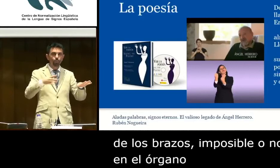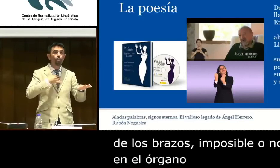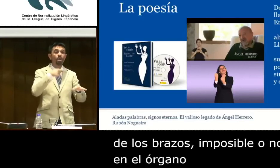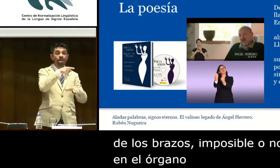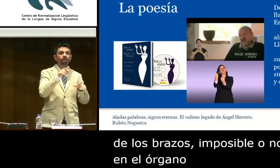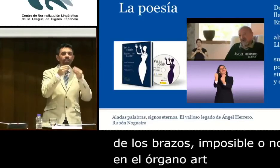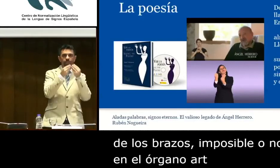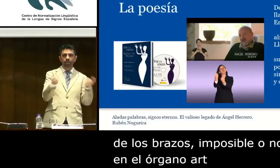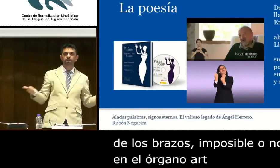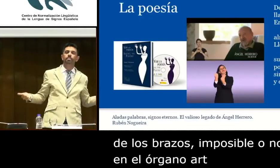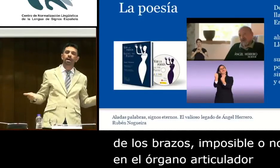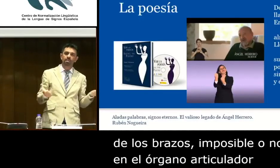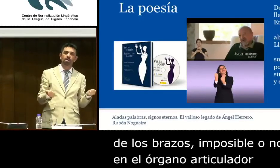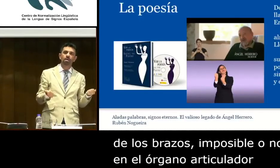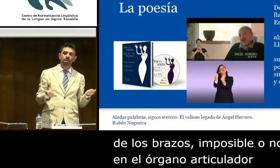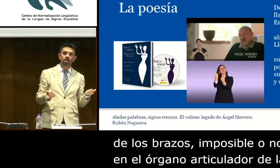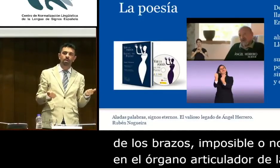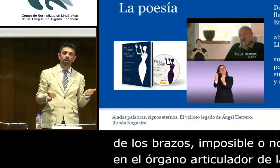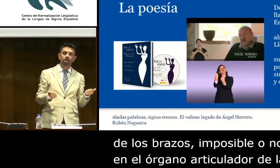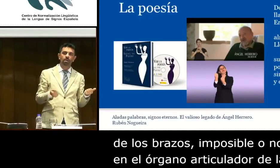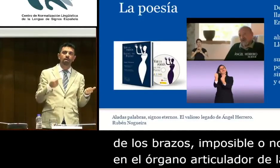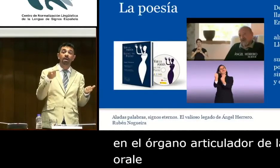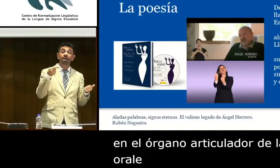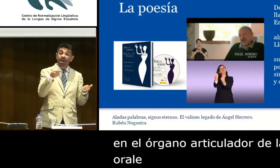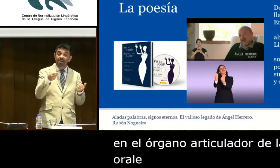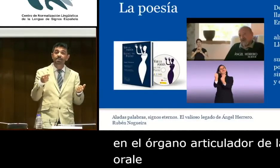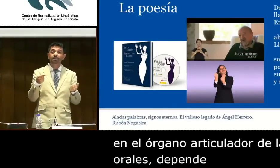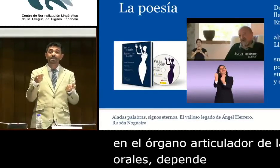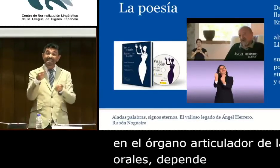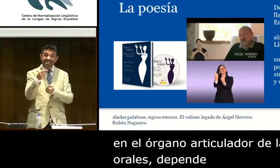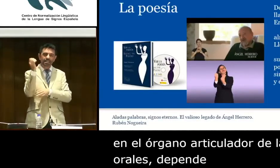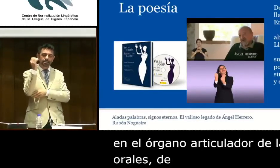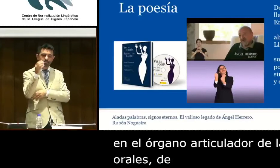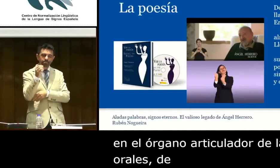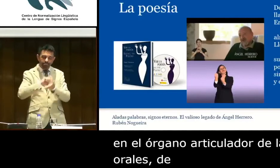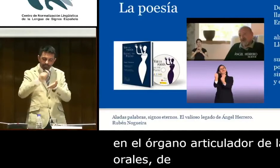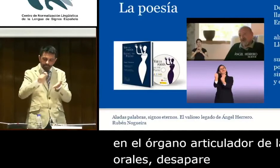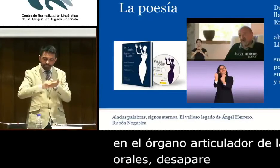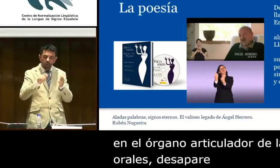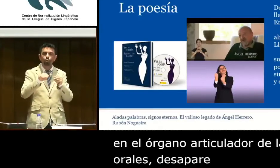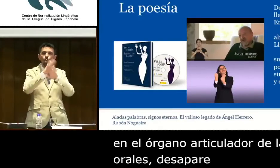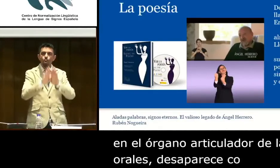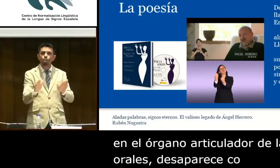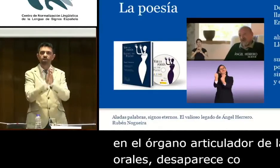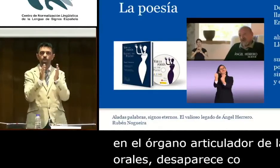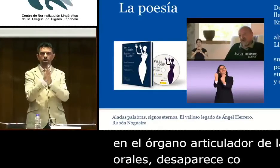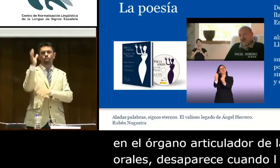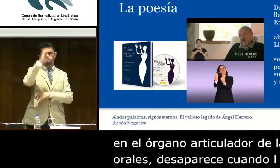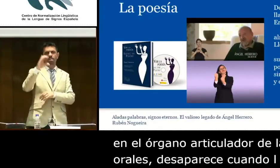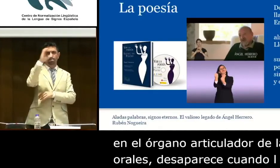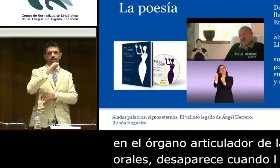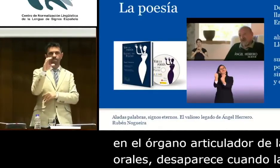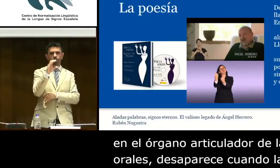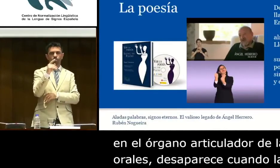Estas revelaciones son las que nos mostró en su última obra científica, a caballo entre